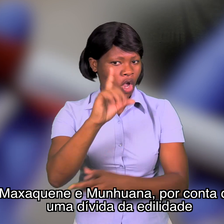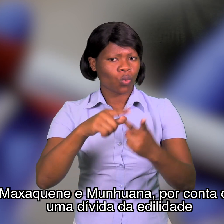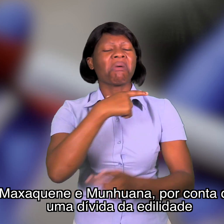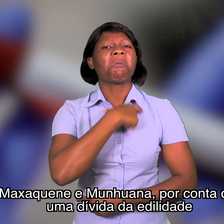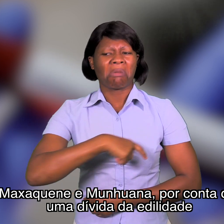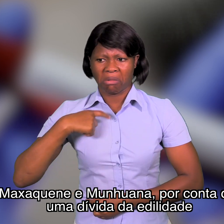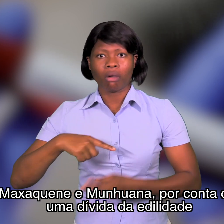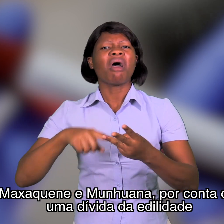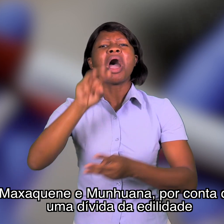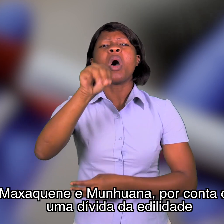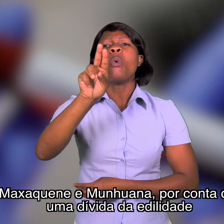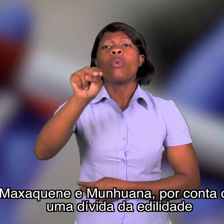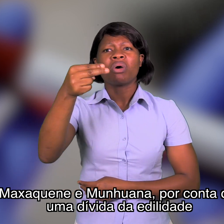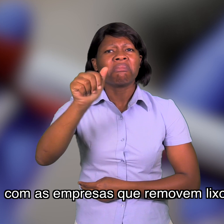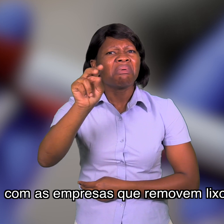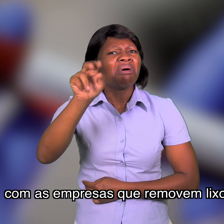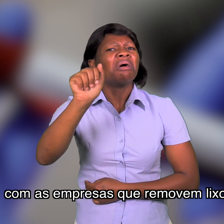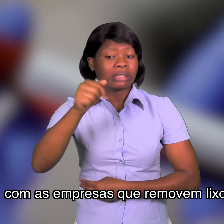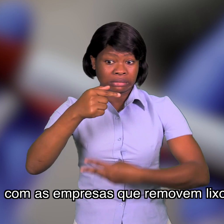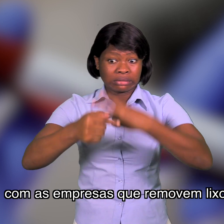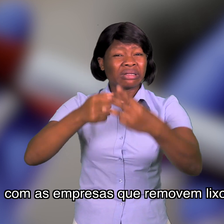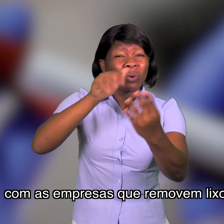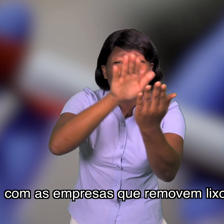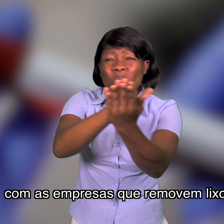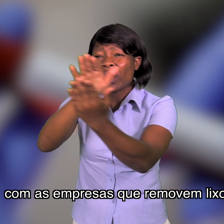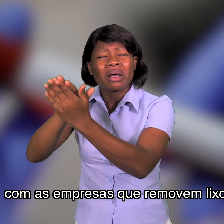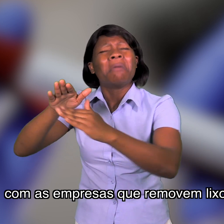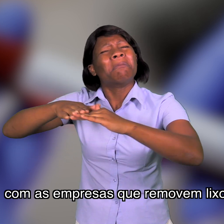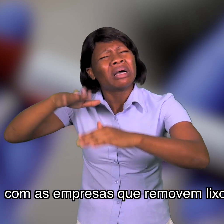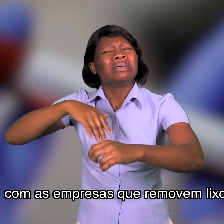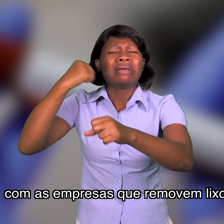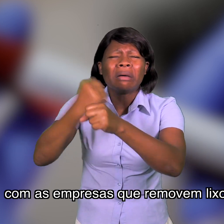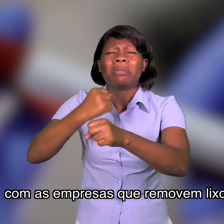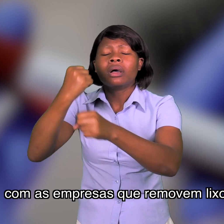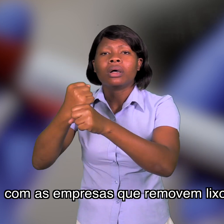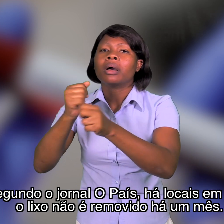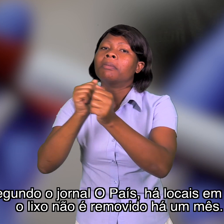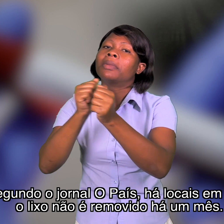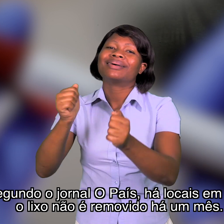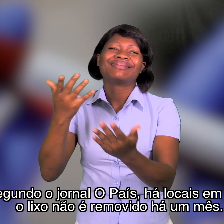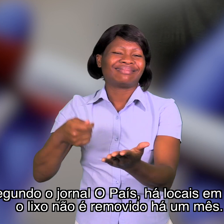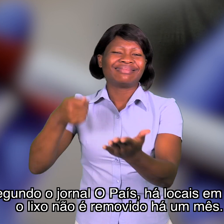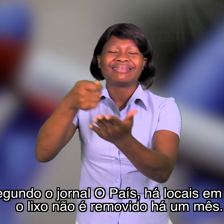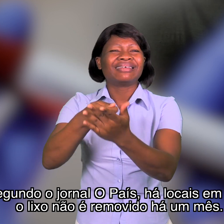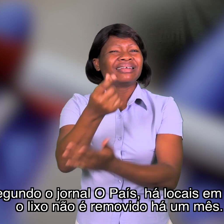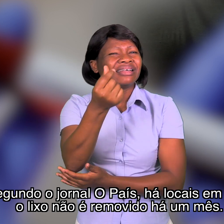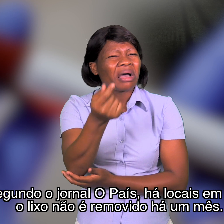conta de uma dívida da idealidade com as empresas que removem lixo. Segundo o Jornal do País, há